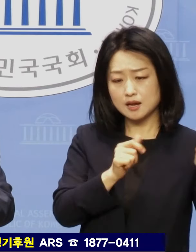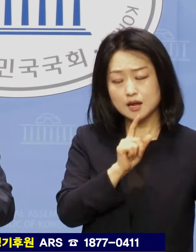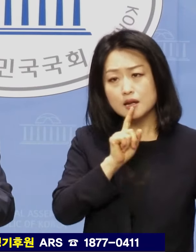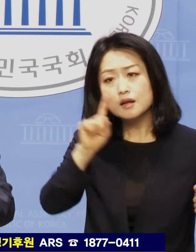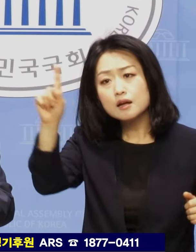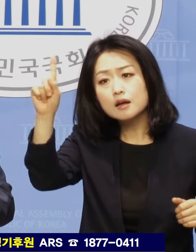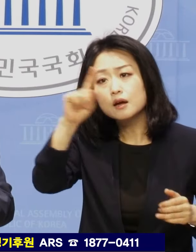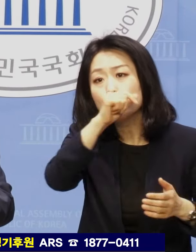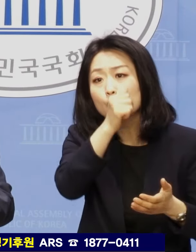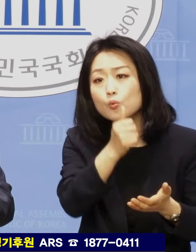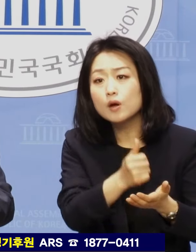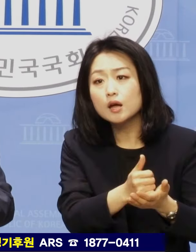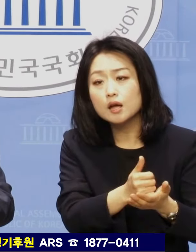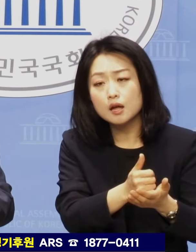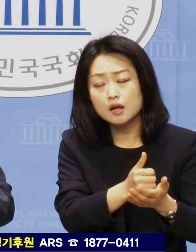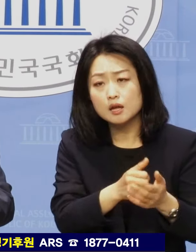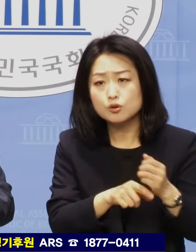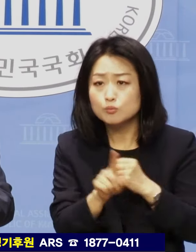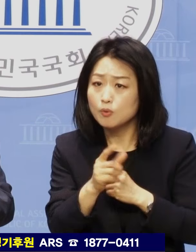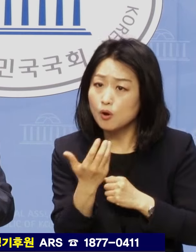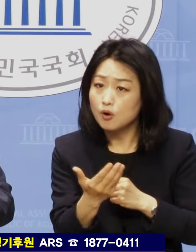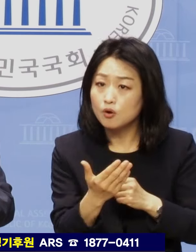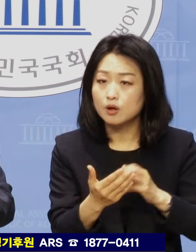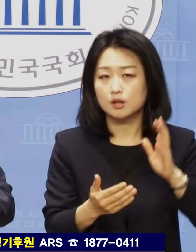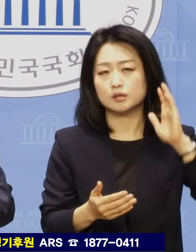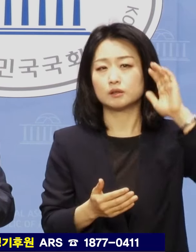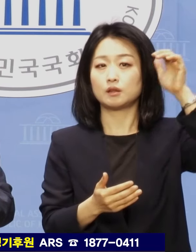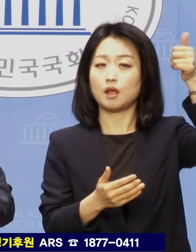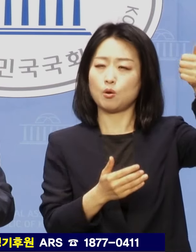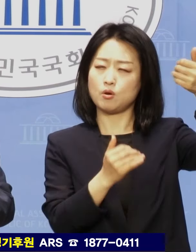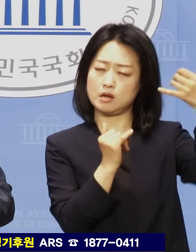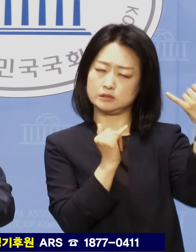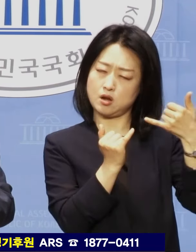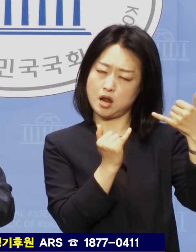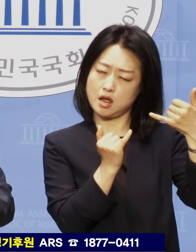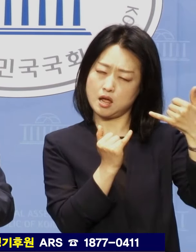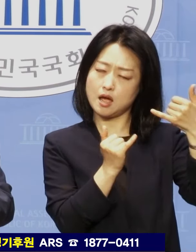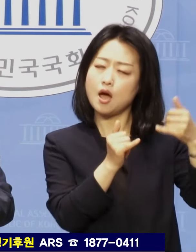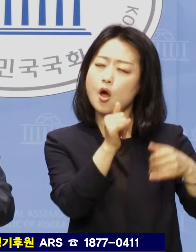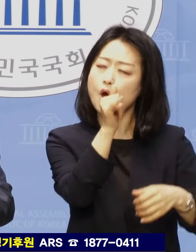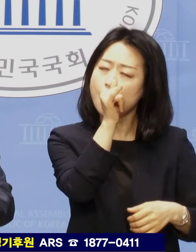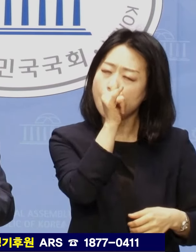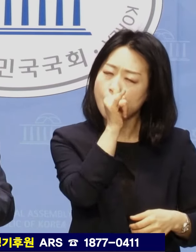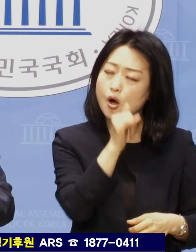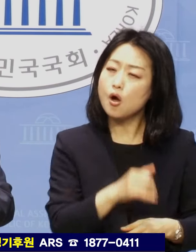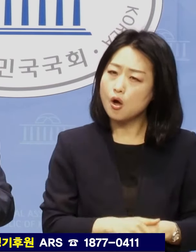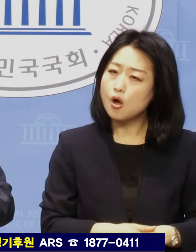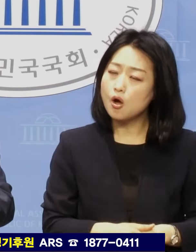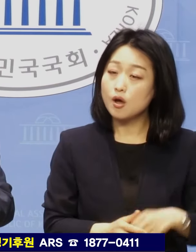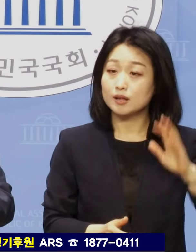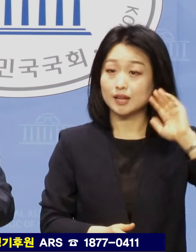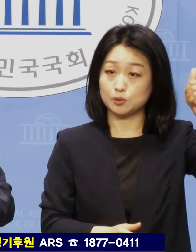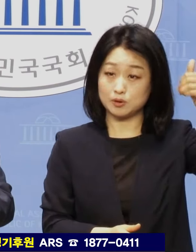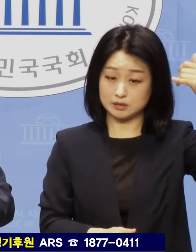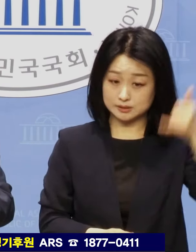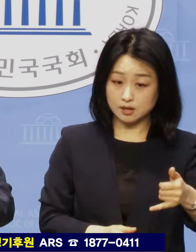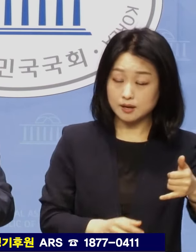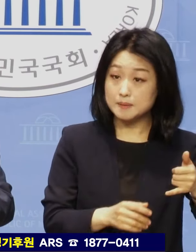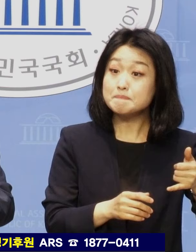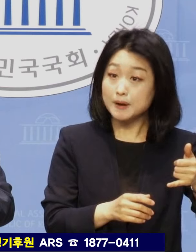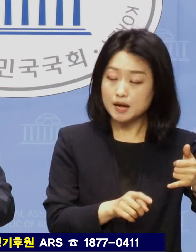배경에 윤성열 대통령과의 통화가 있었던 것으로 보입니다 이후 대통령실과